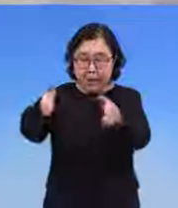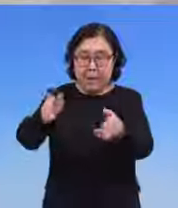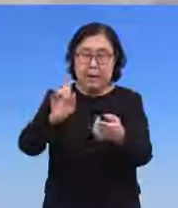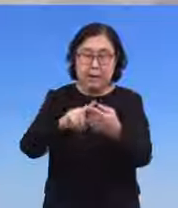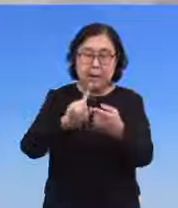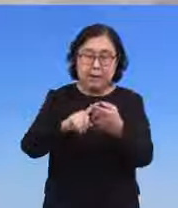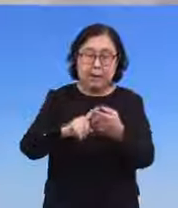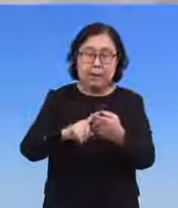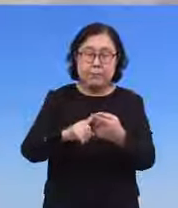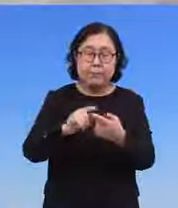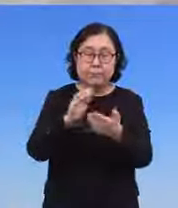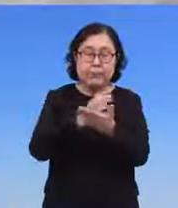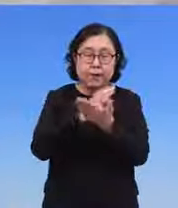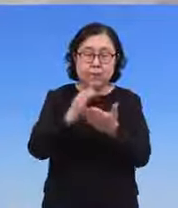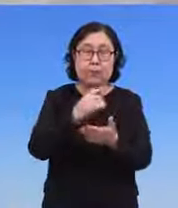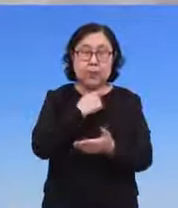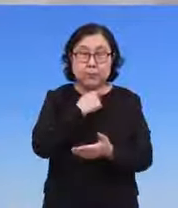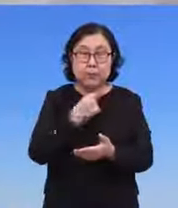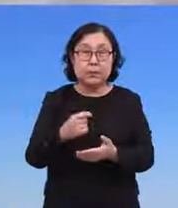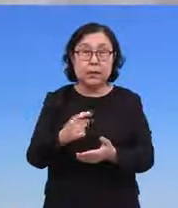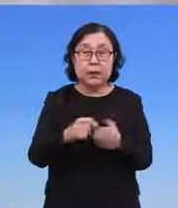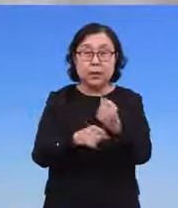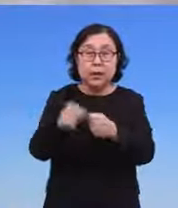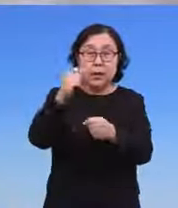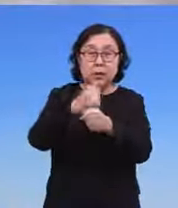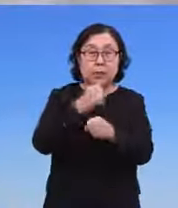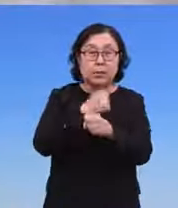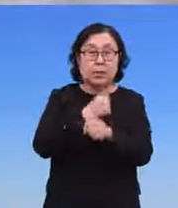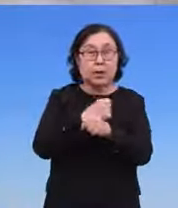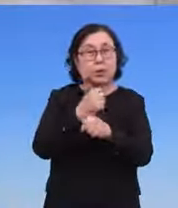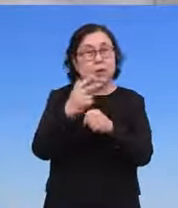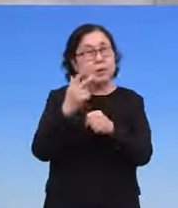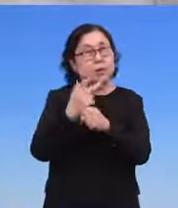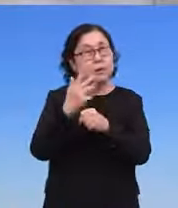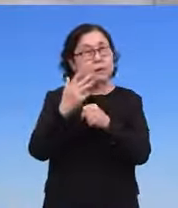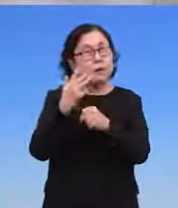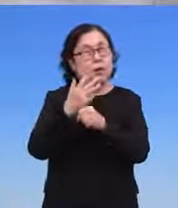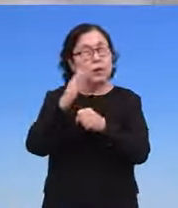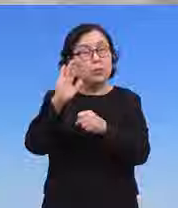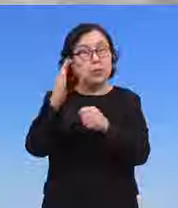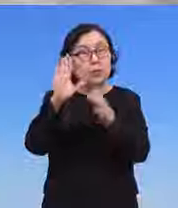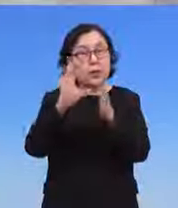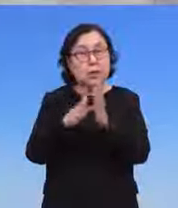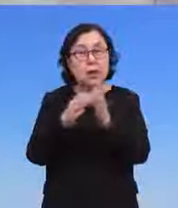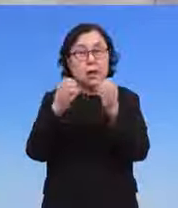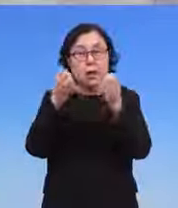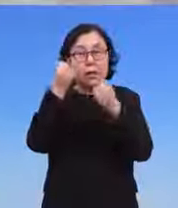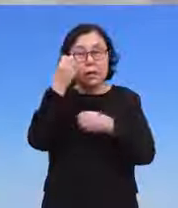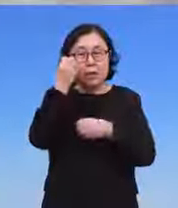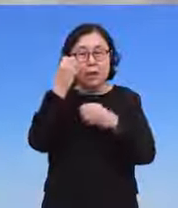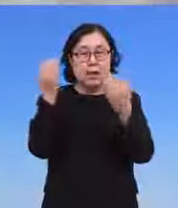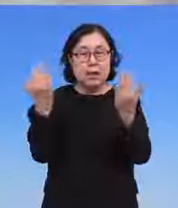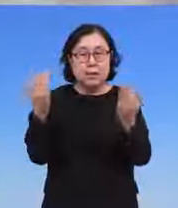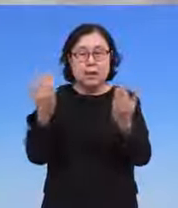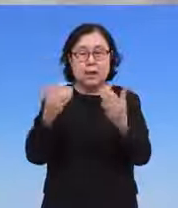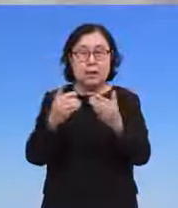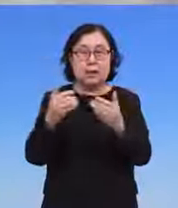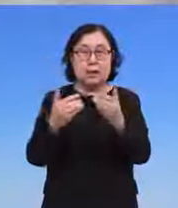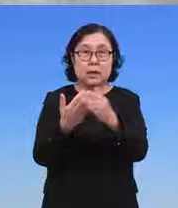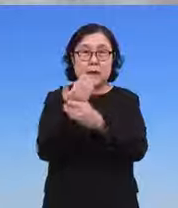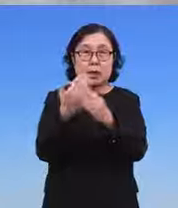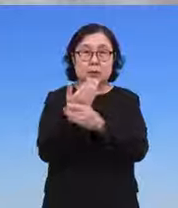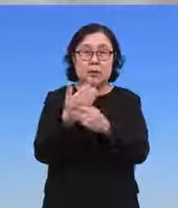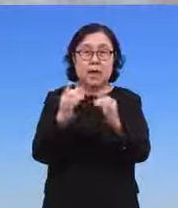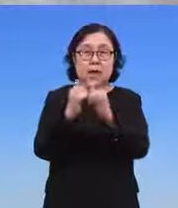여러분들이 다 아시는 내용 아닙니까? 분당 우리교회 개척을 하고 한 7년 8년 지나면서 이상한 일이